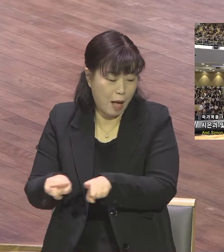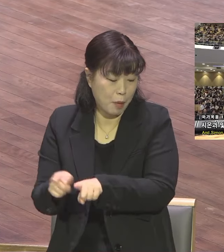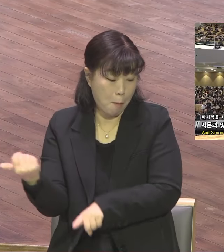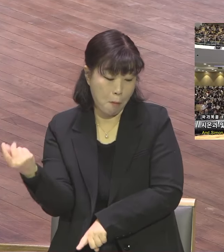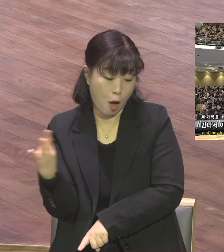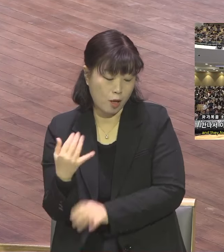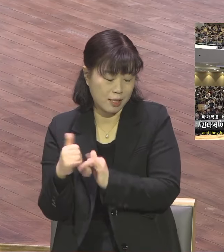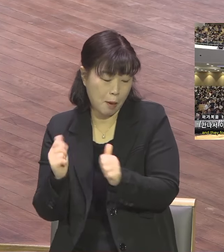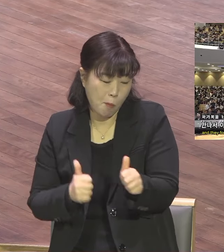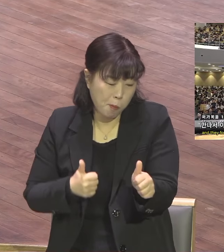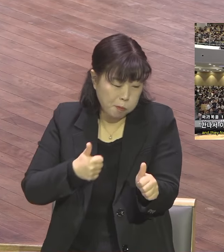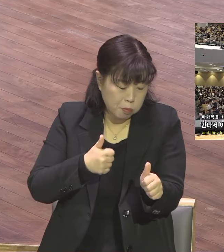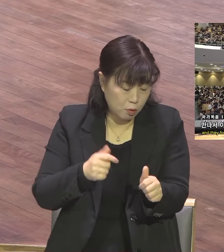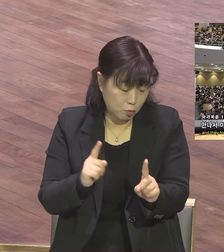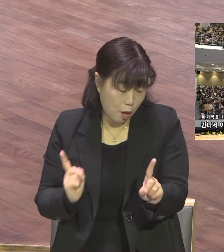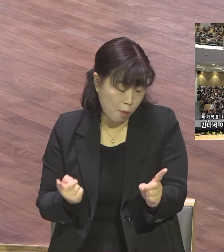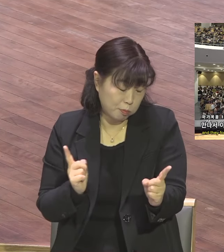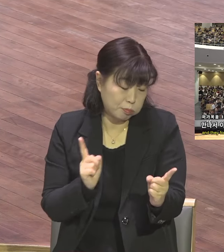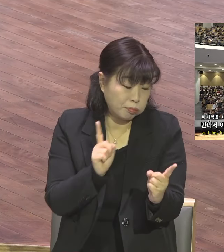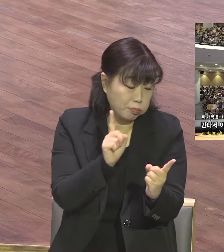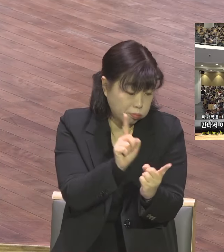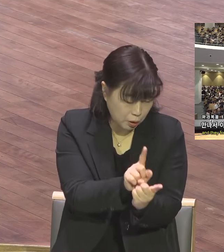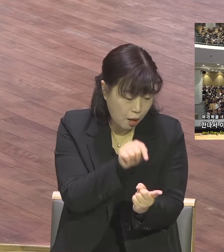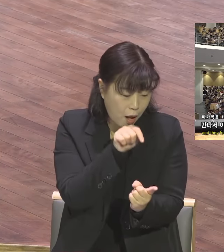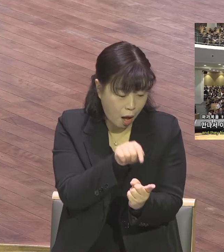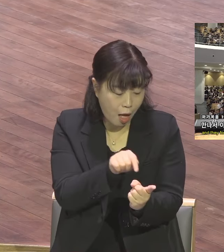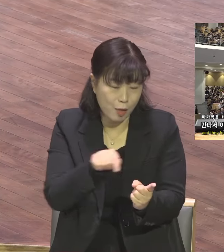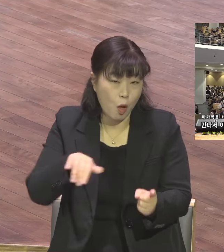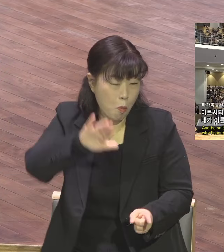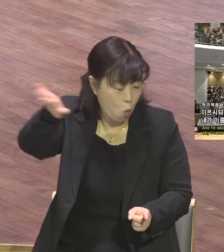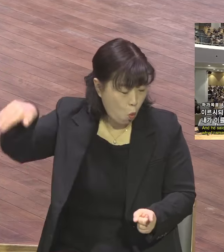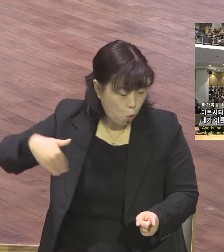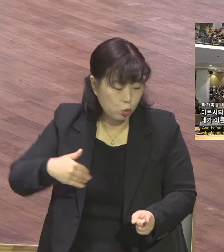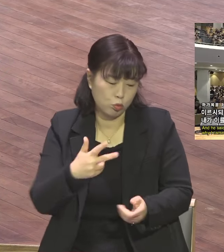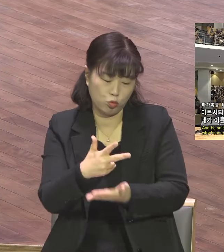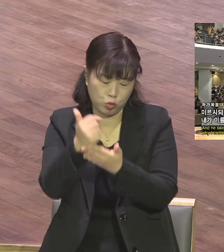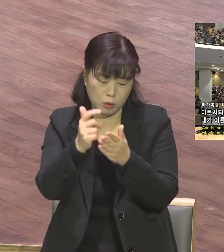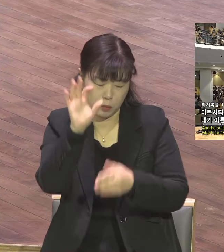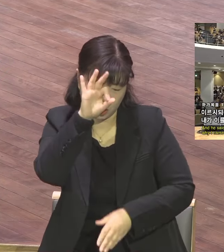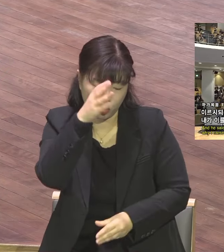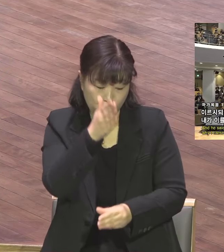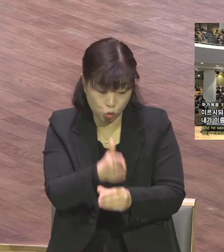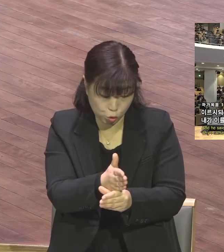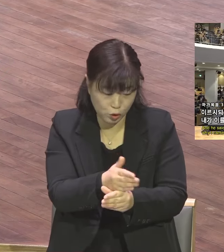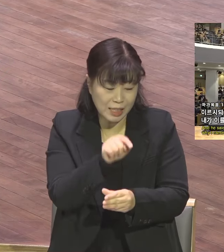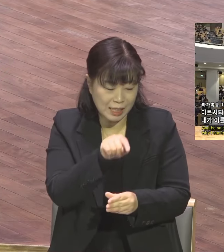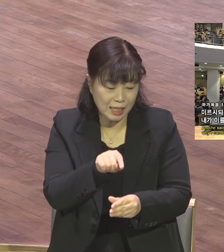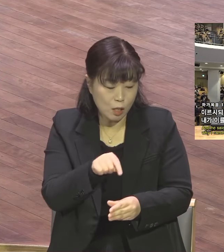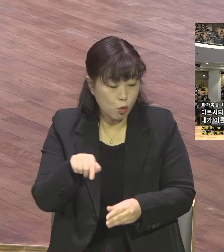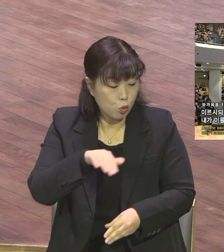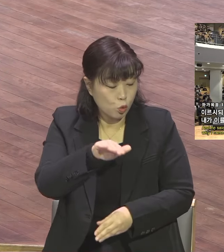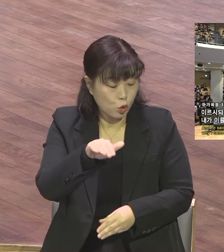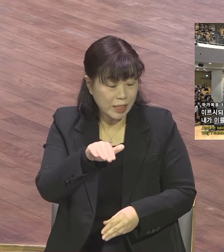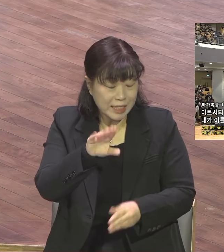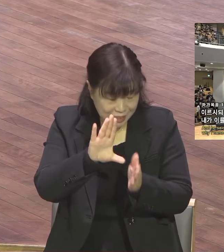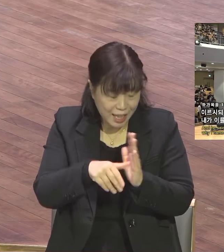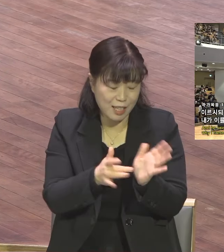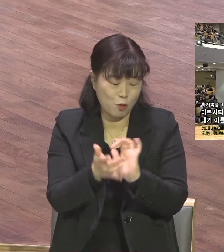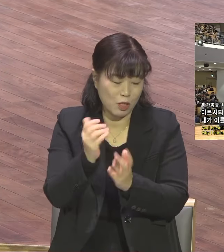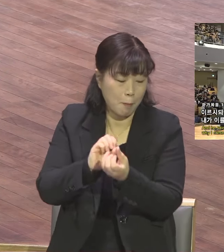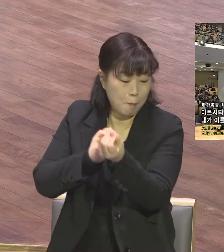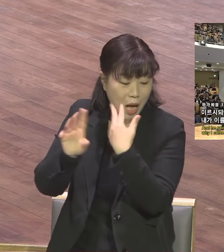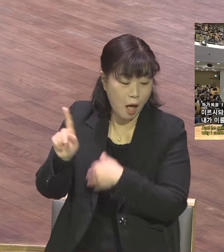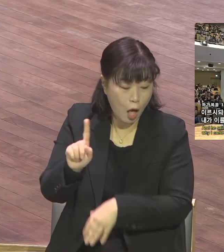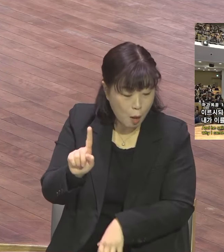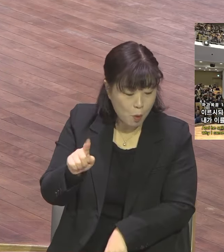예수의 뒤를 따라가 만나서 이르되 모든 사람이 주를 찾나이다. 이르시되 우리가 다른 가까운 마을들로 가자.